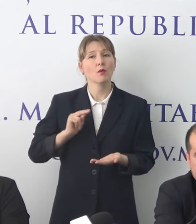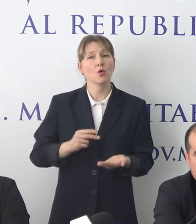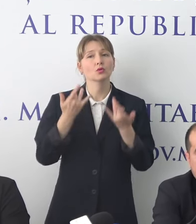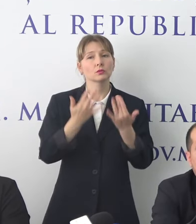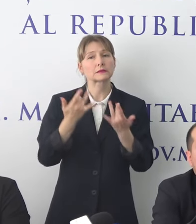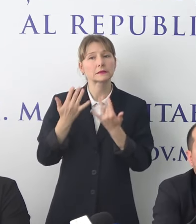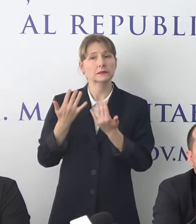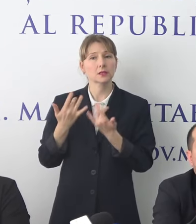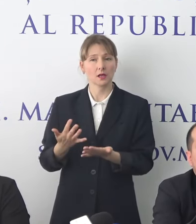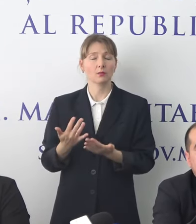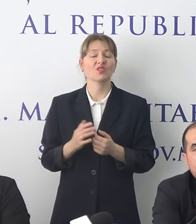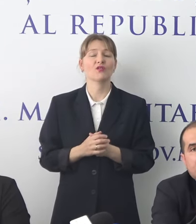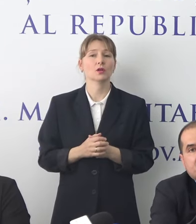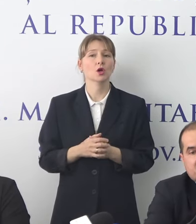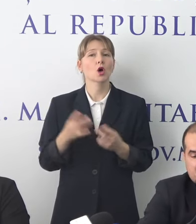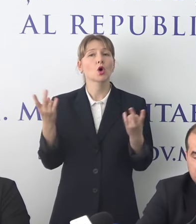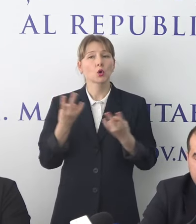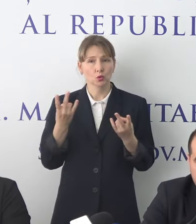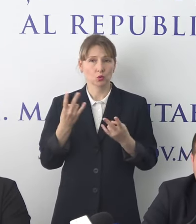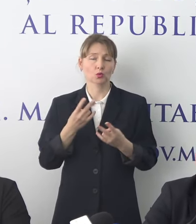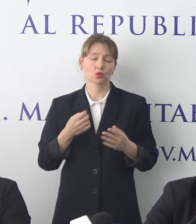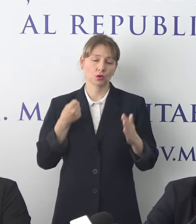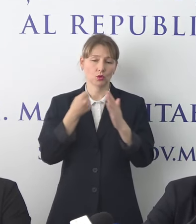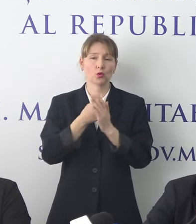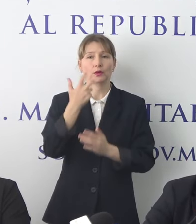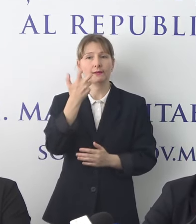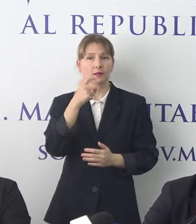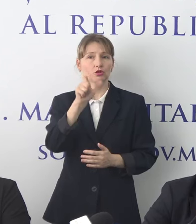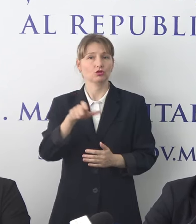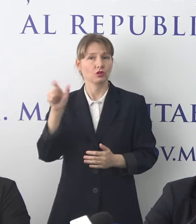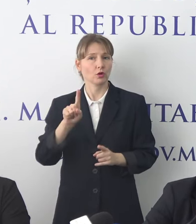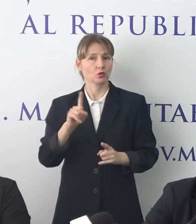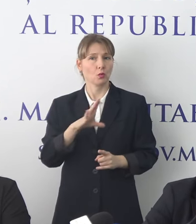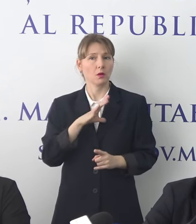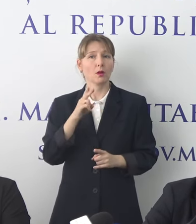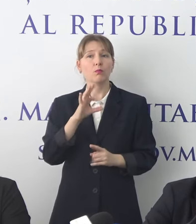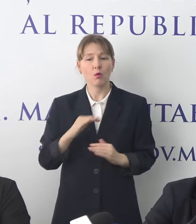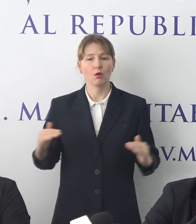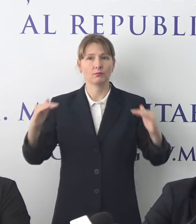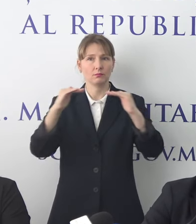puțin 300 de specialiști în domeniul protecției copiilor la nivel de țară.